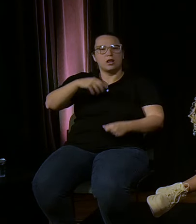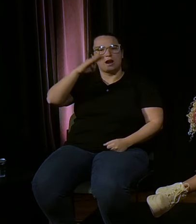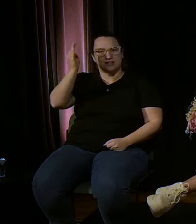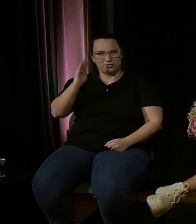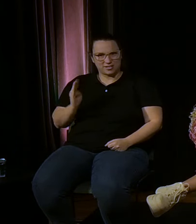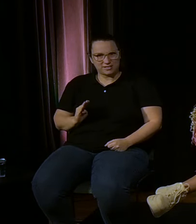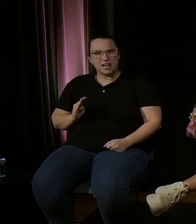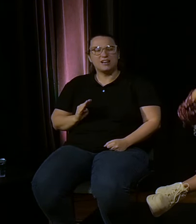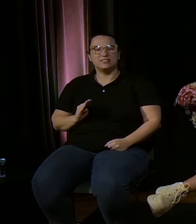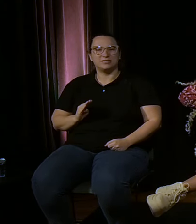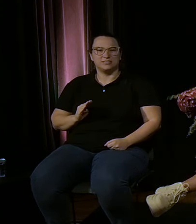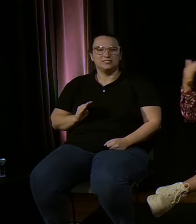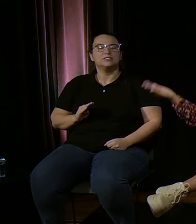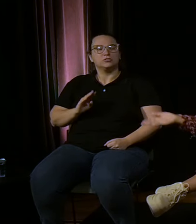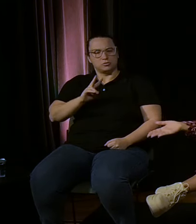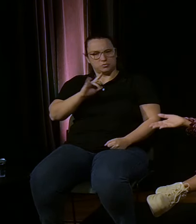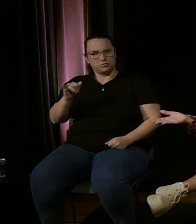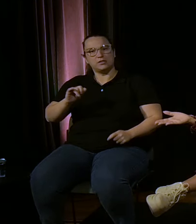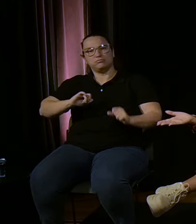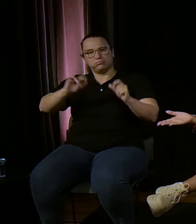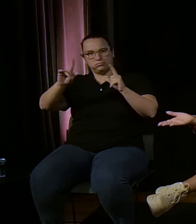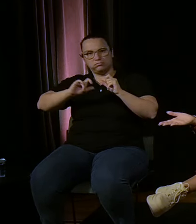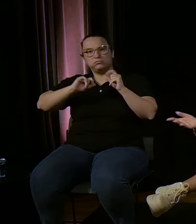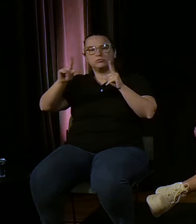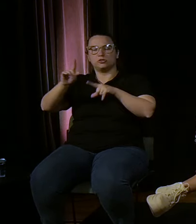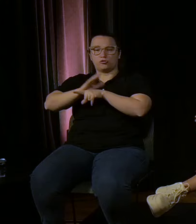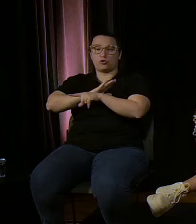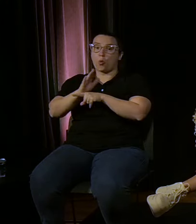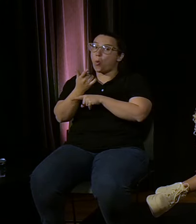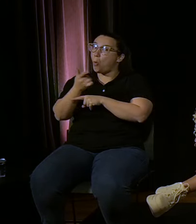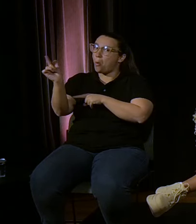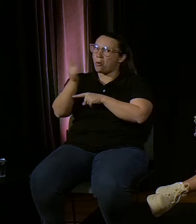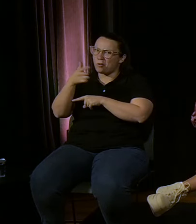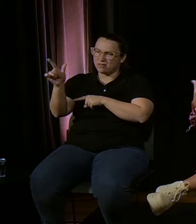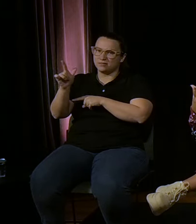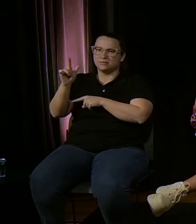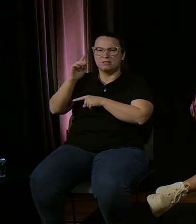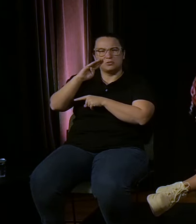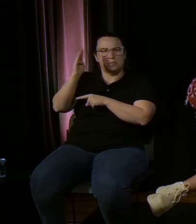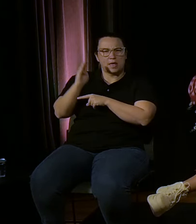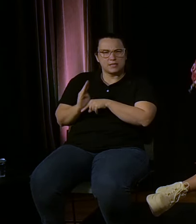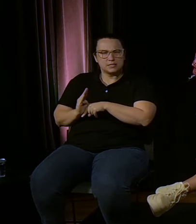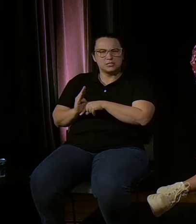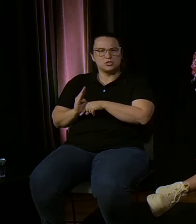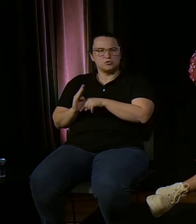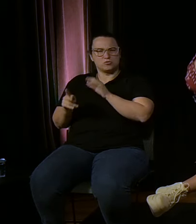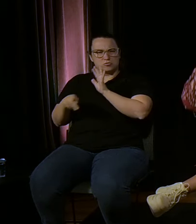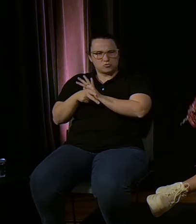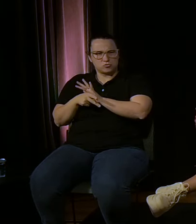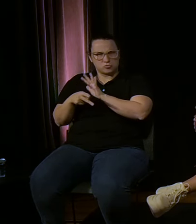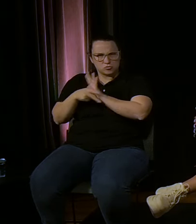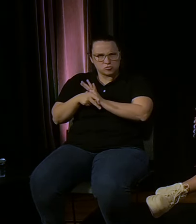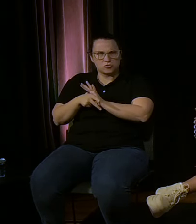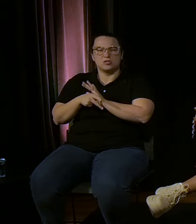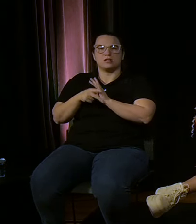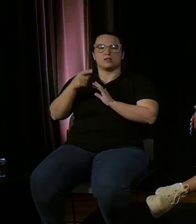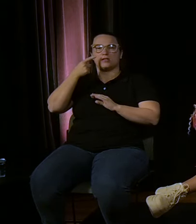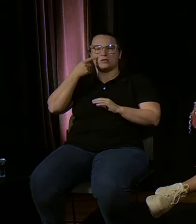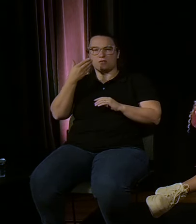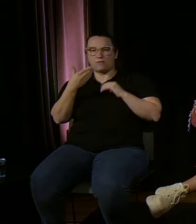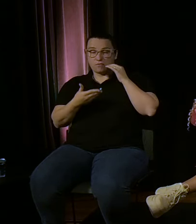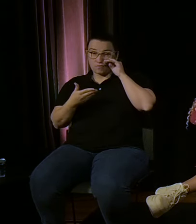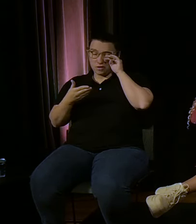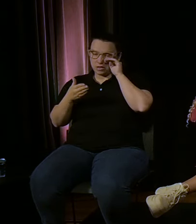né, como vai aparecer em outros filmes dele, brasilidade, Brasil, isso aqui que a gente acabou de